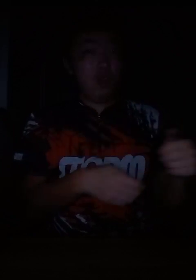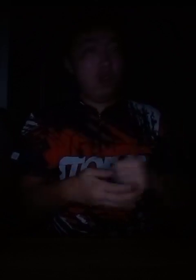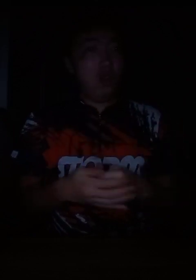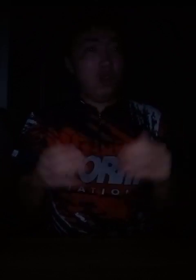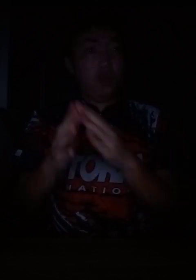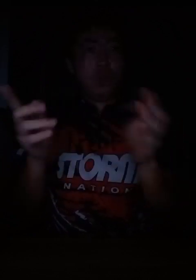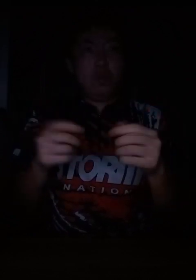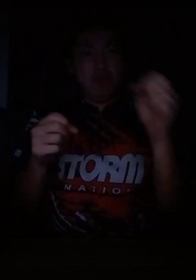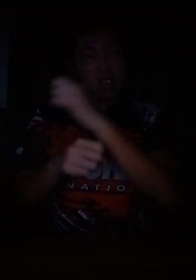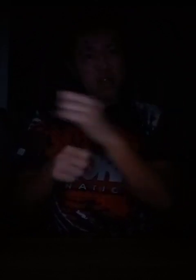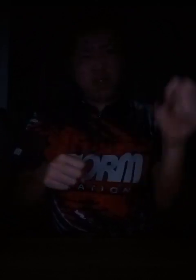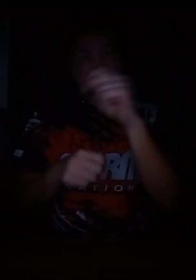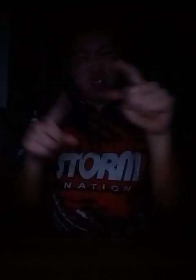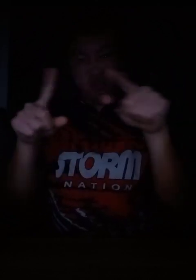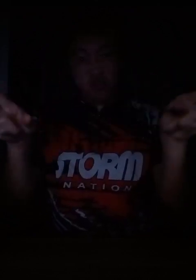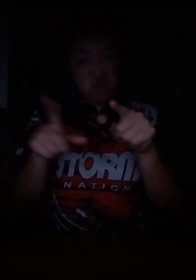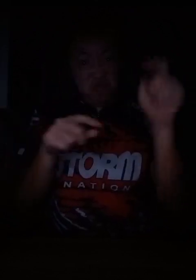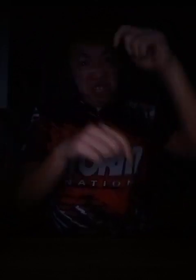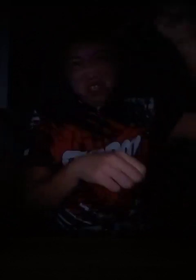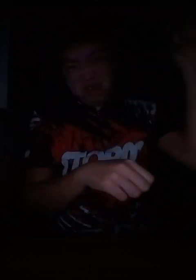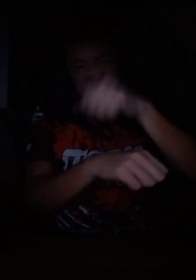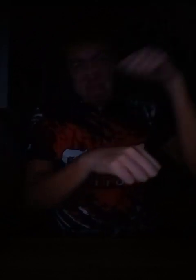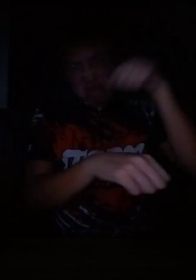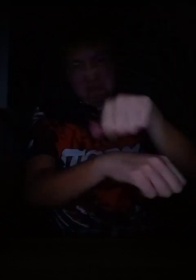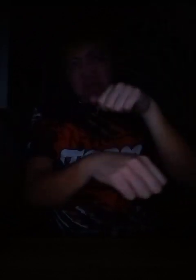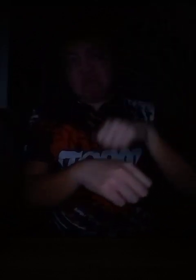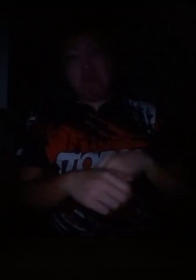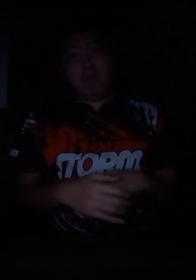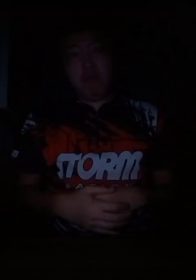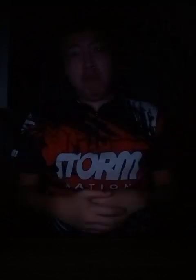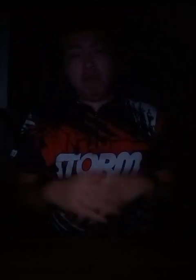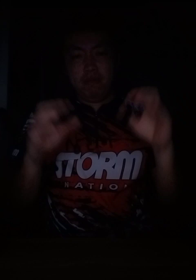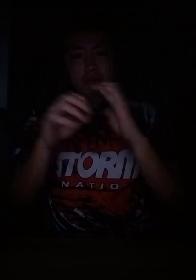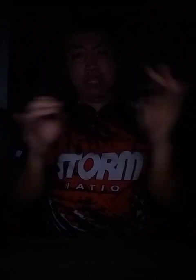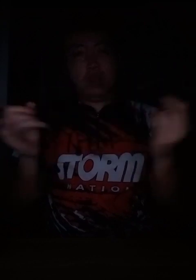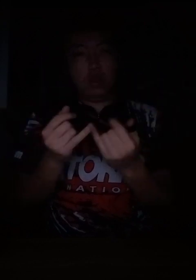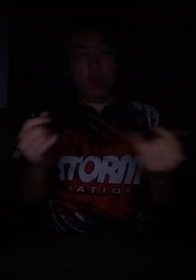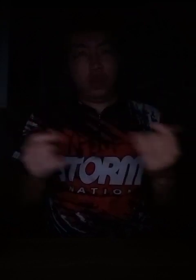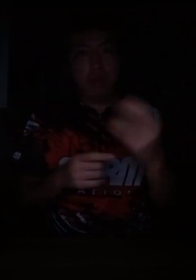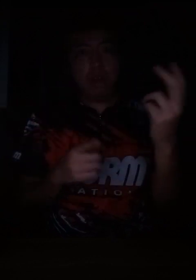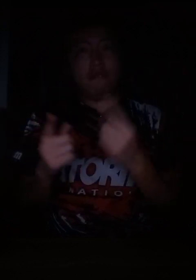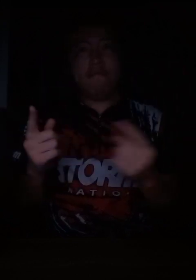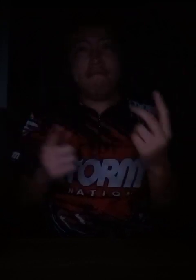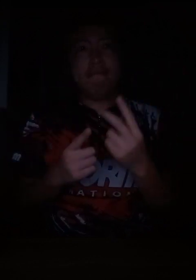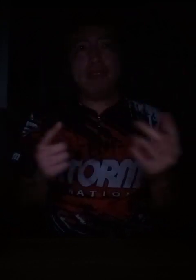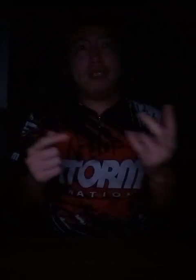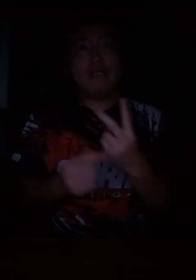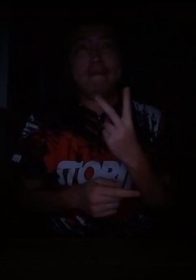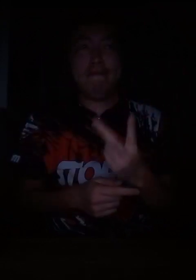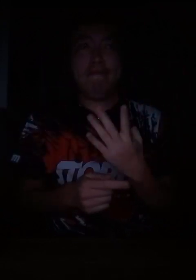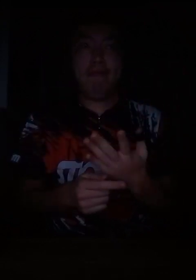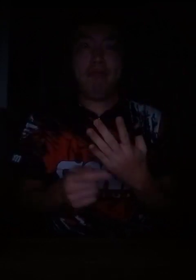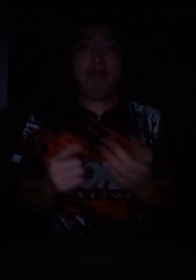비상탈출용 망치로 뒷문 유리창도 부숩니다. 여성의 난동은 경찰이 출동하기까지 25분이나